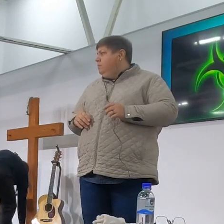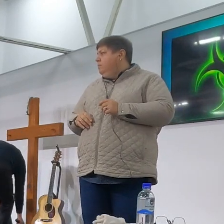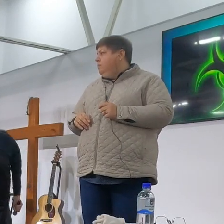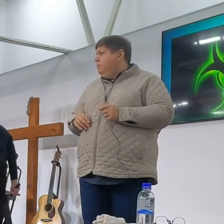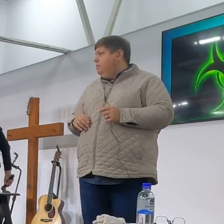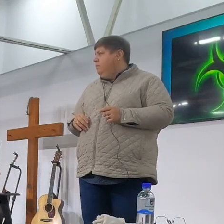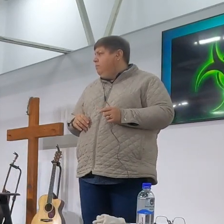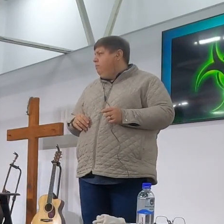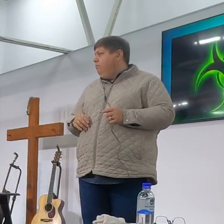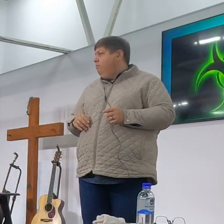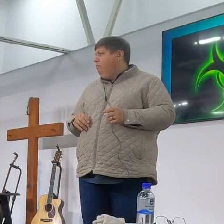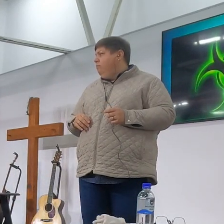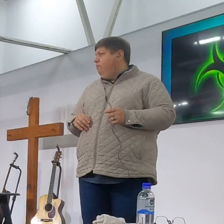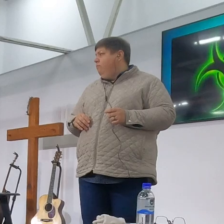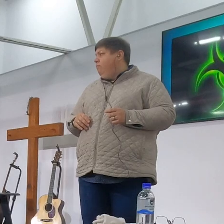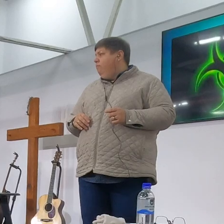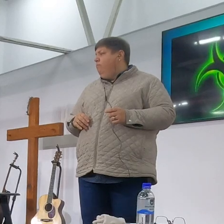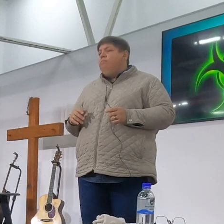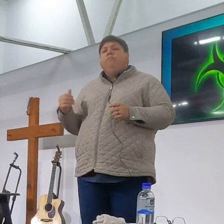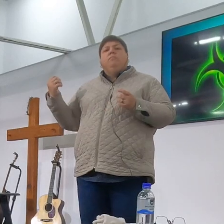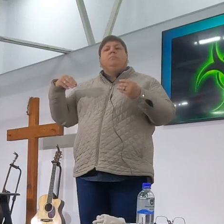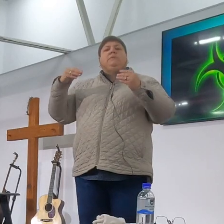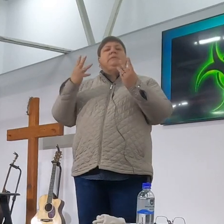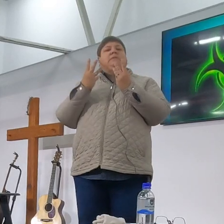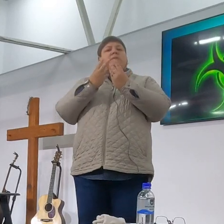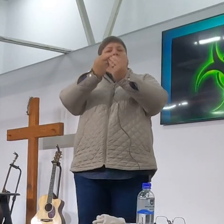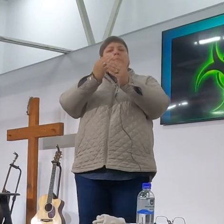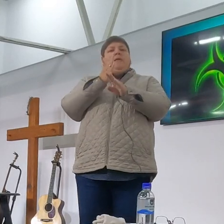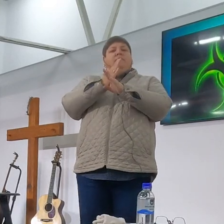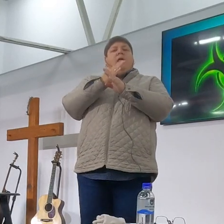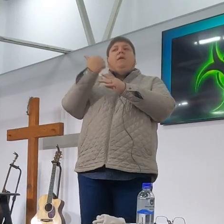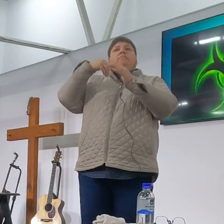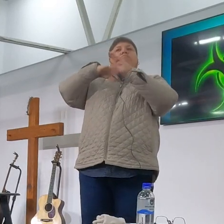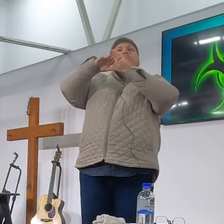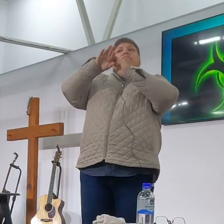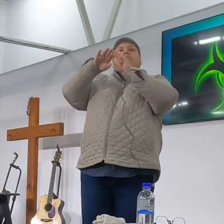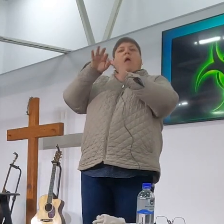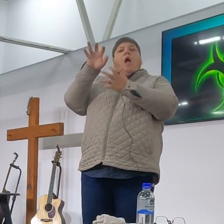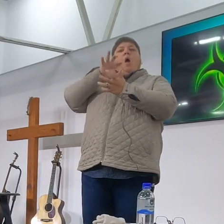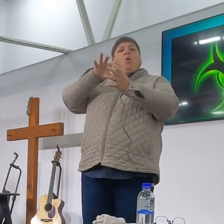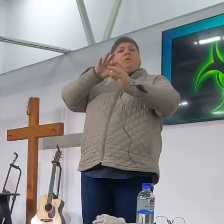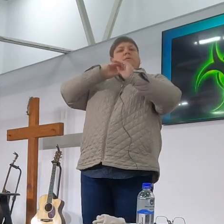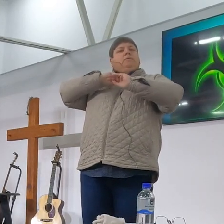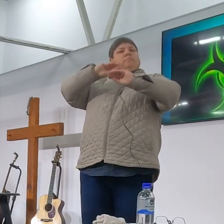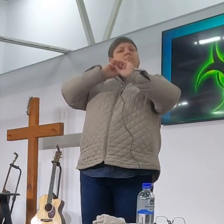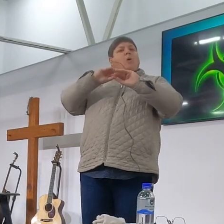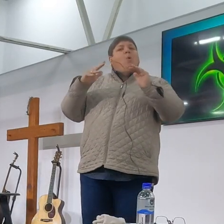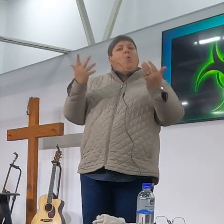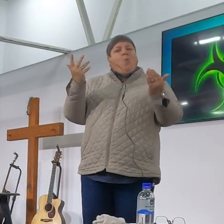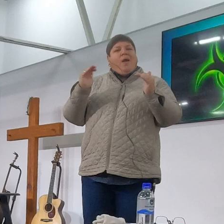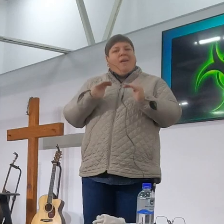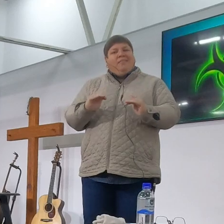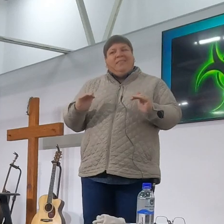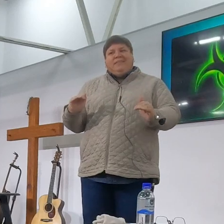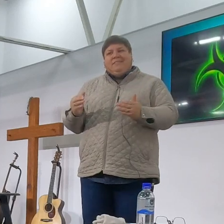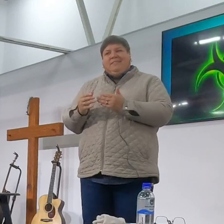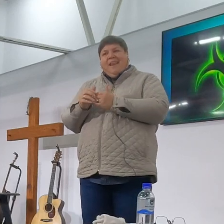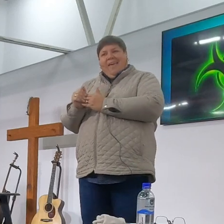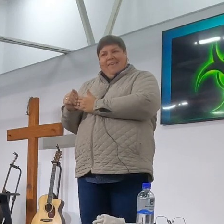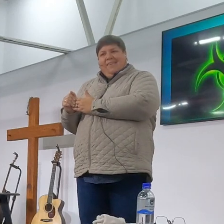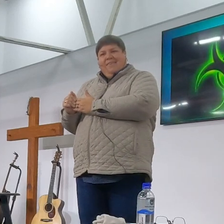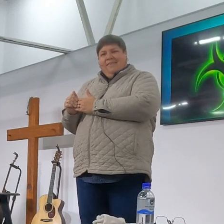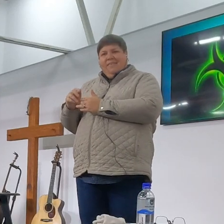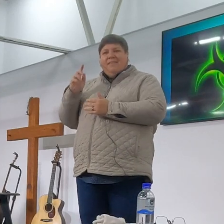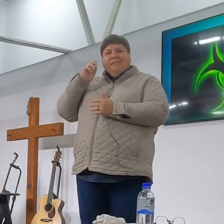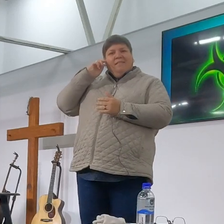so, ons is besig om saam te werk, om ons ouers op te lei, om te weet wat in ons kultuur aangaan, want, Liesel, jy kan